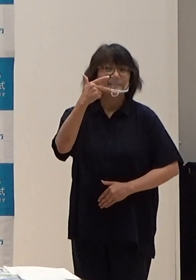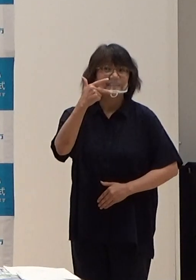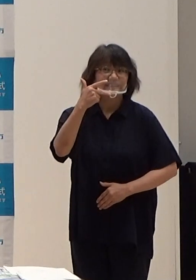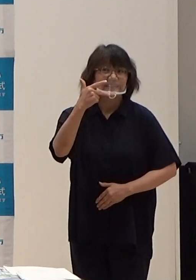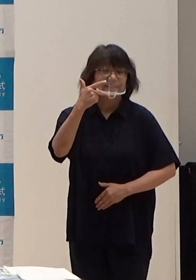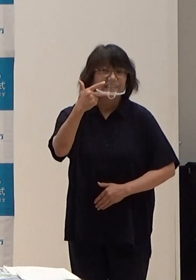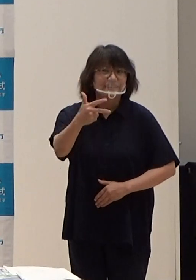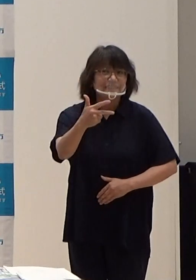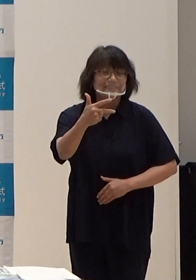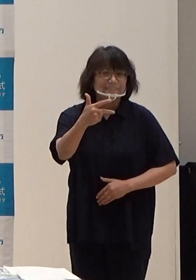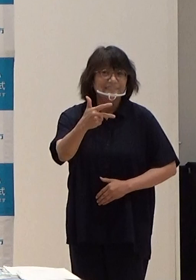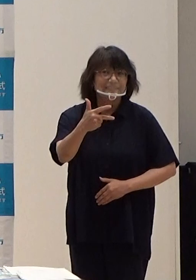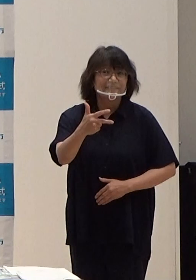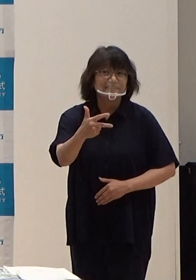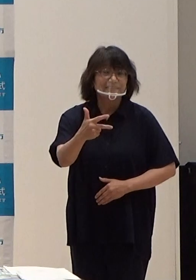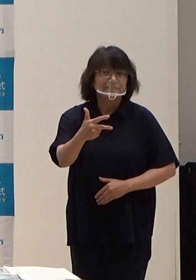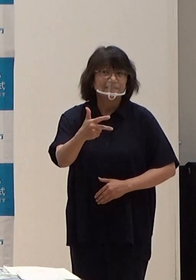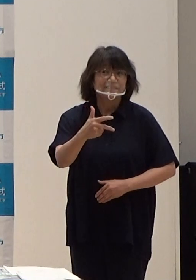列記されてますけども、